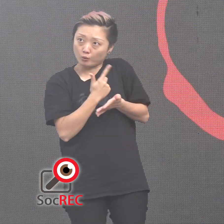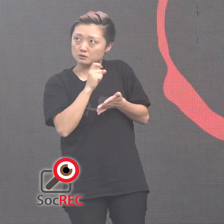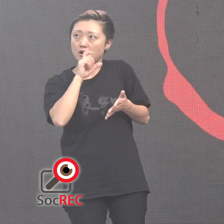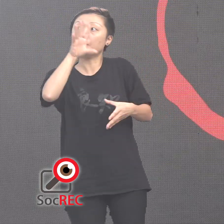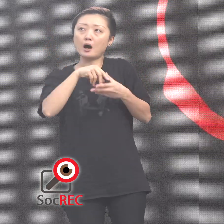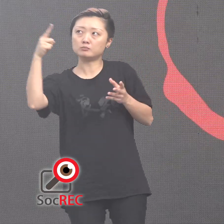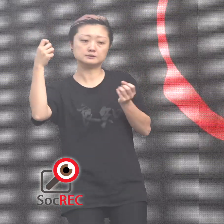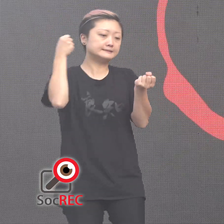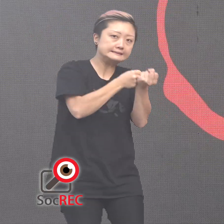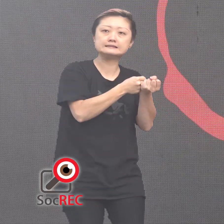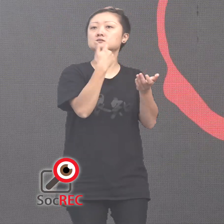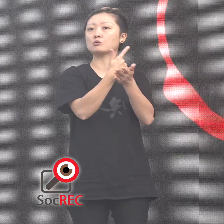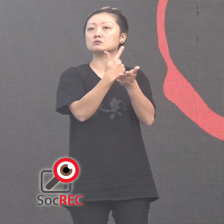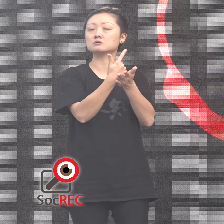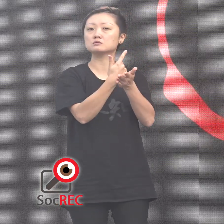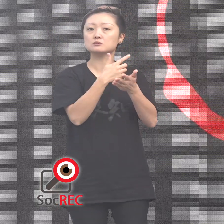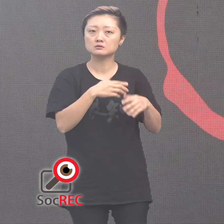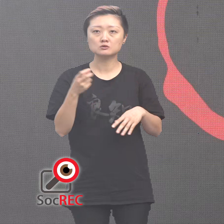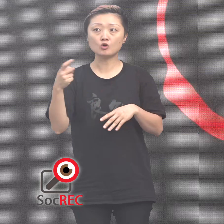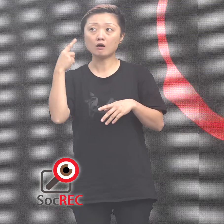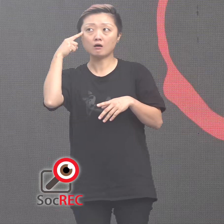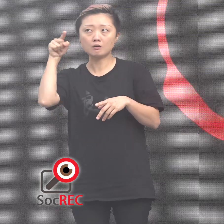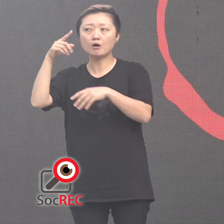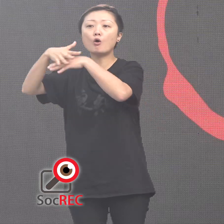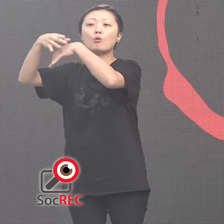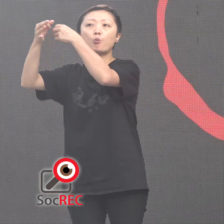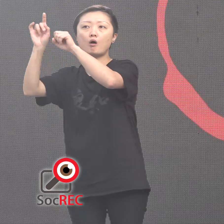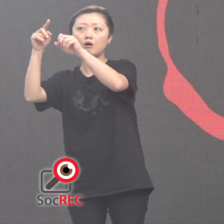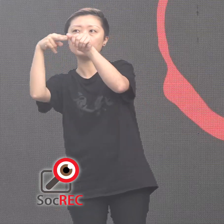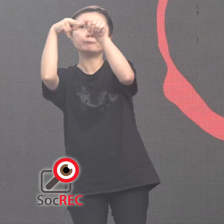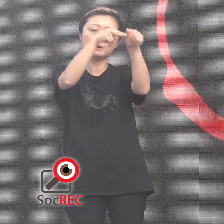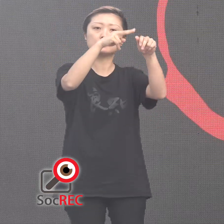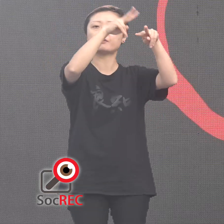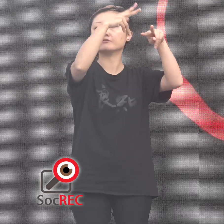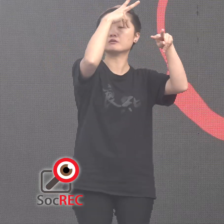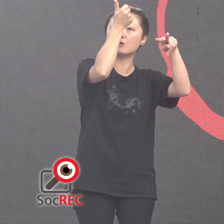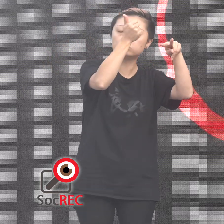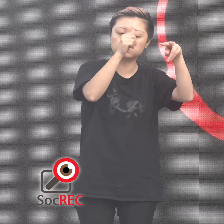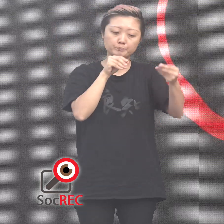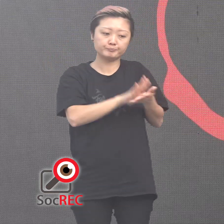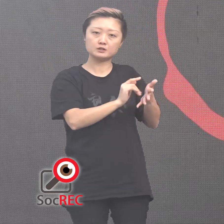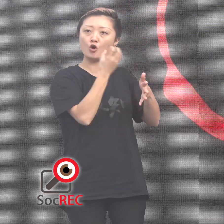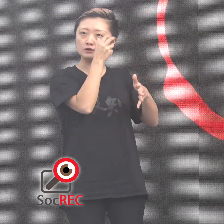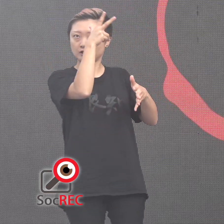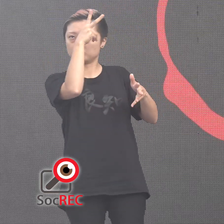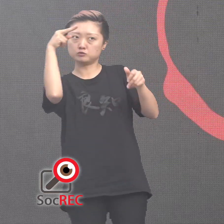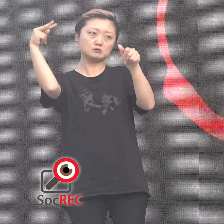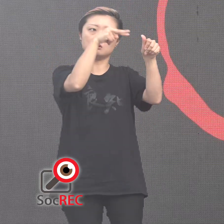運動，亦都可以對中國政府、對香港政府是構成一些壓